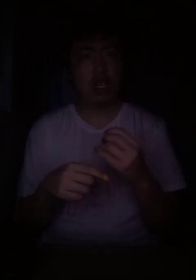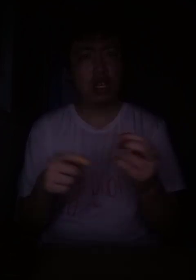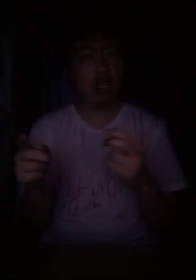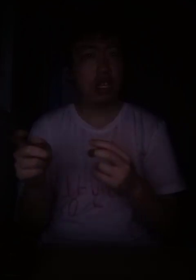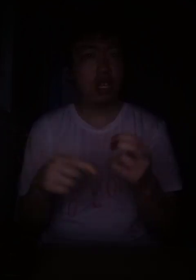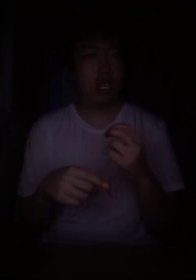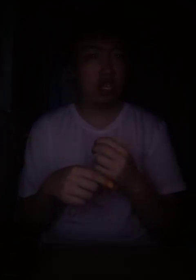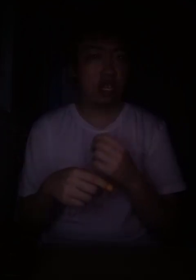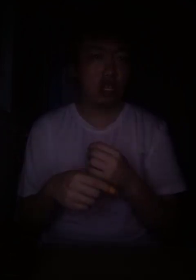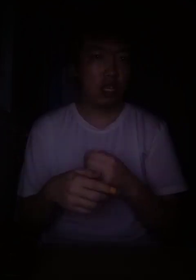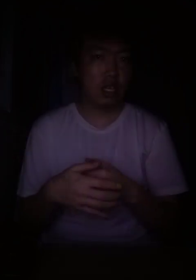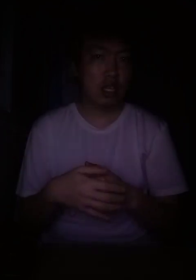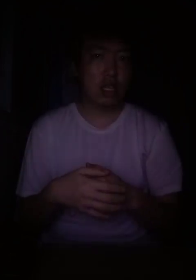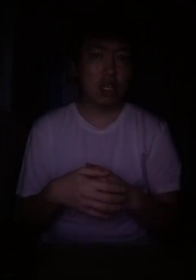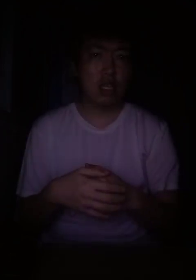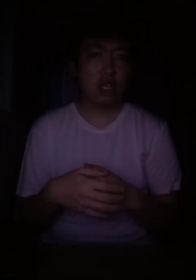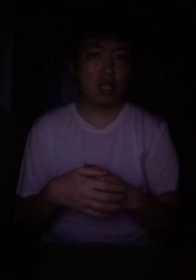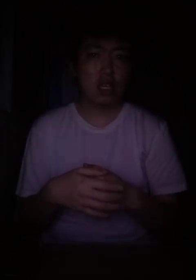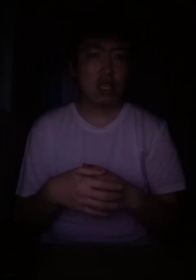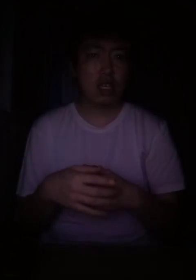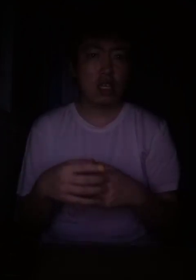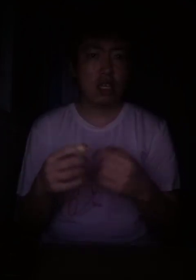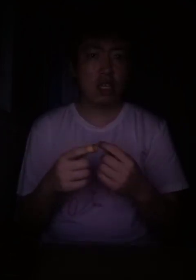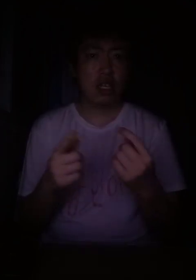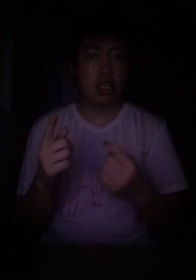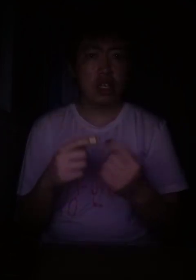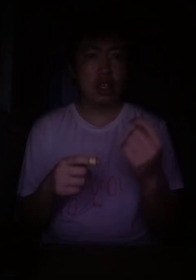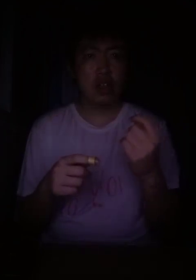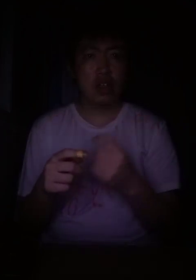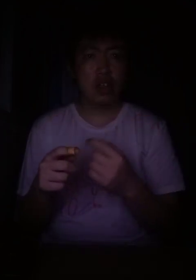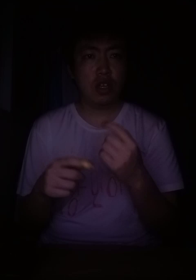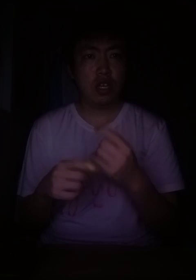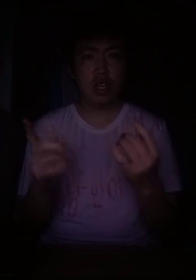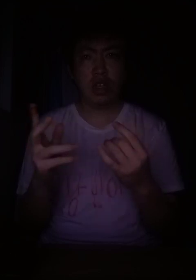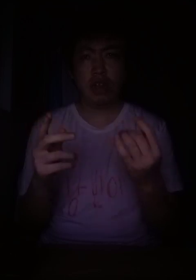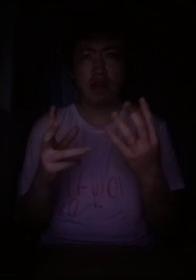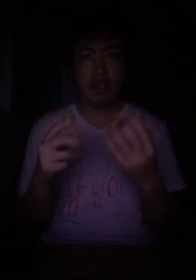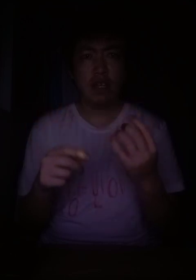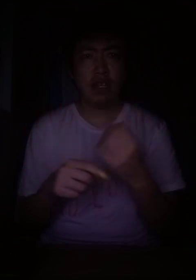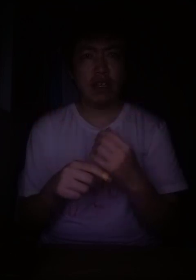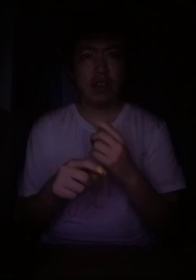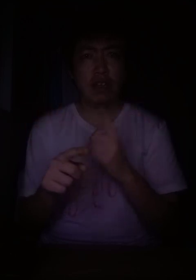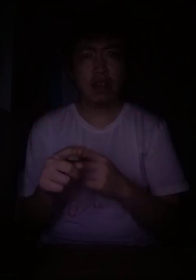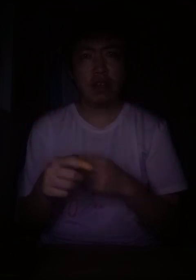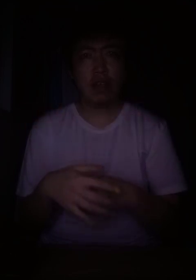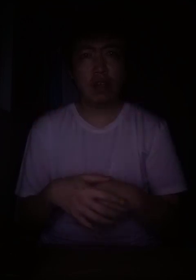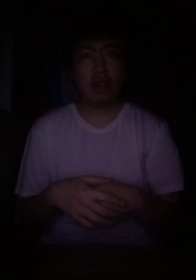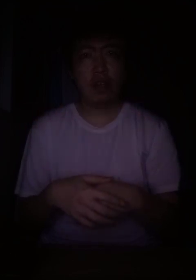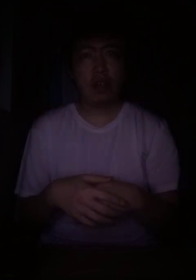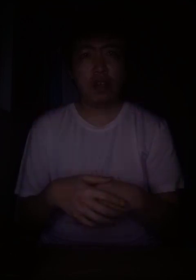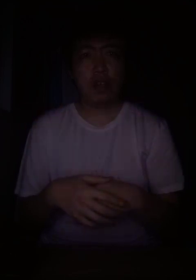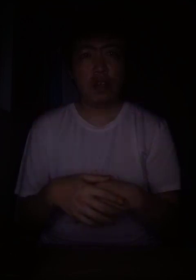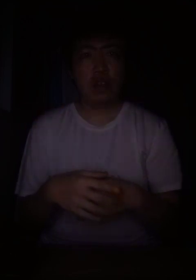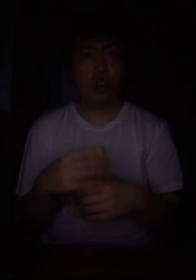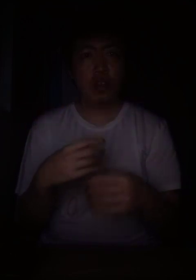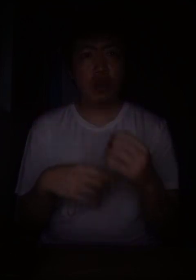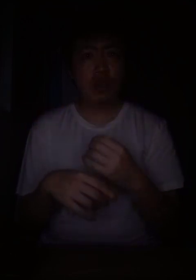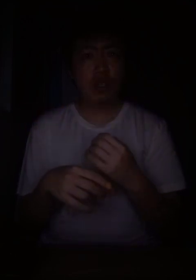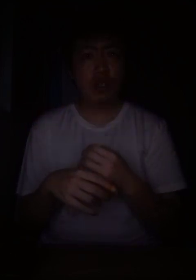합니다. 10분 넘게 이어진 공격은 행인 여러 명이 말린 뒤에야 멈췄습니다. 어머니 뒤로 이제 구름이의